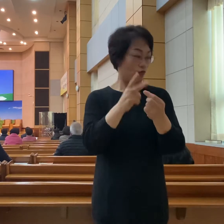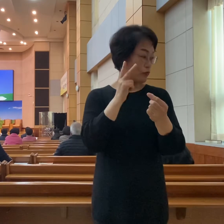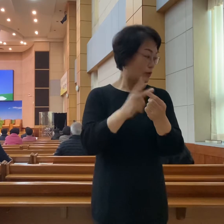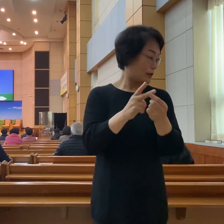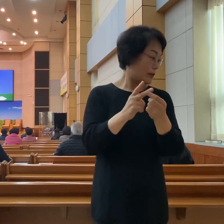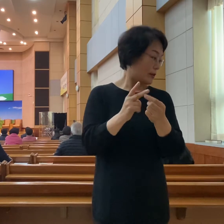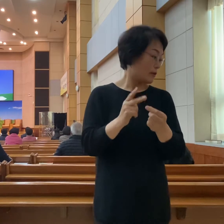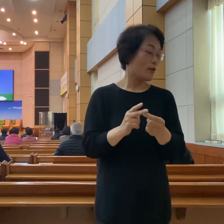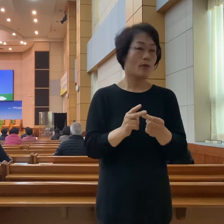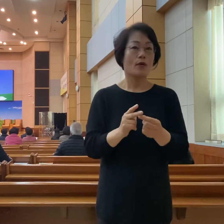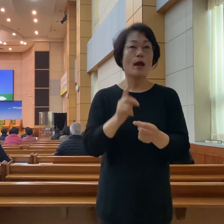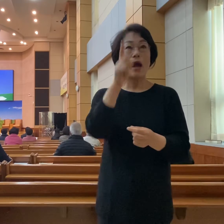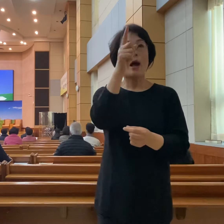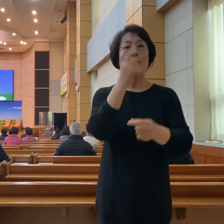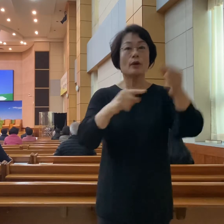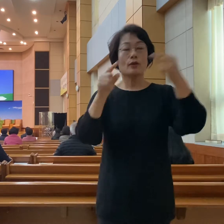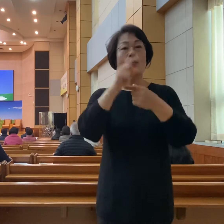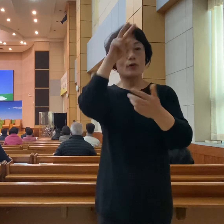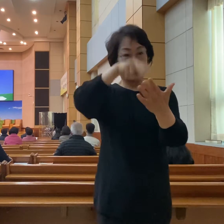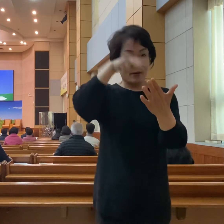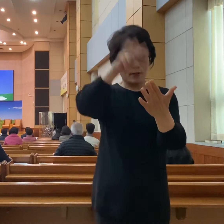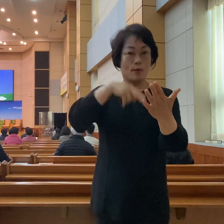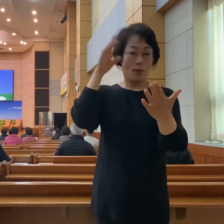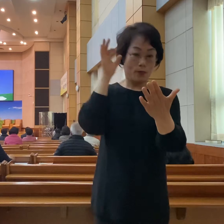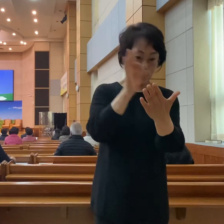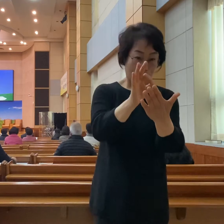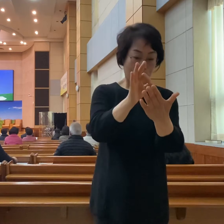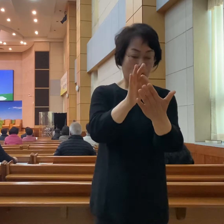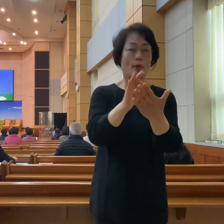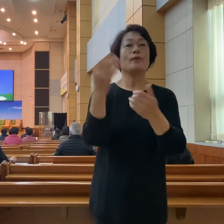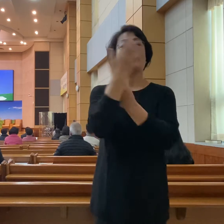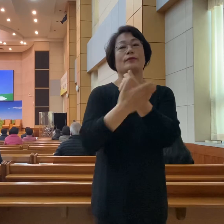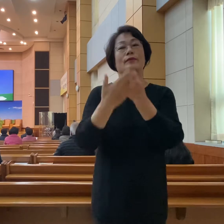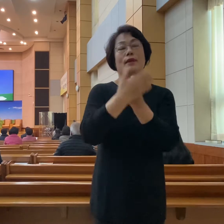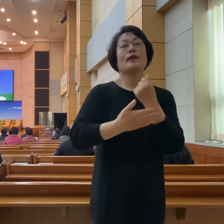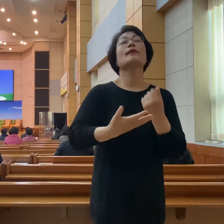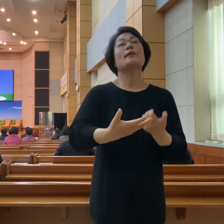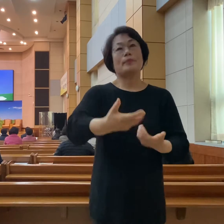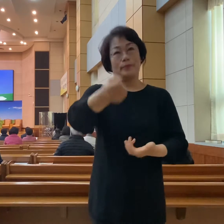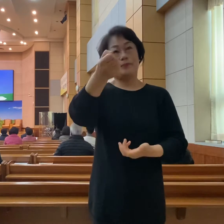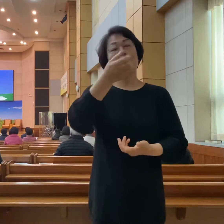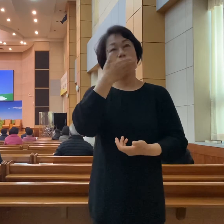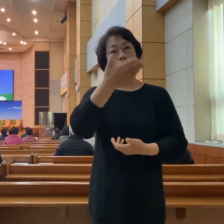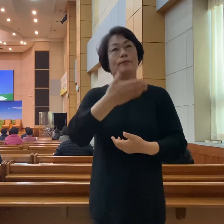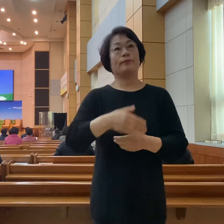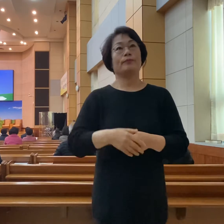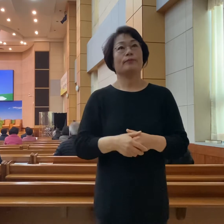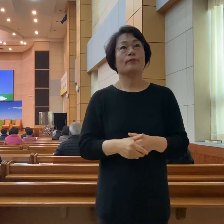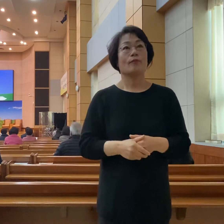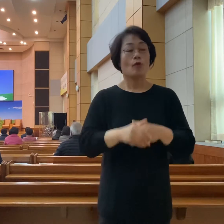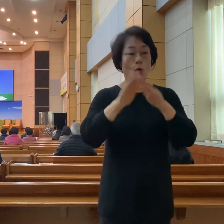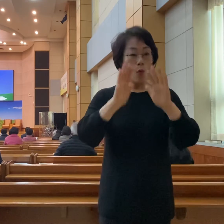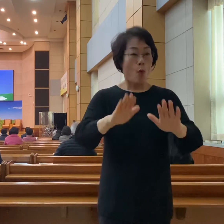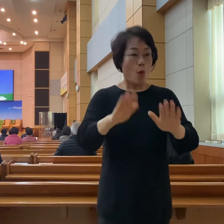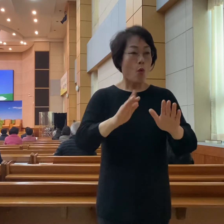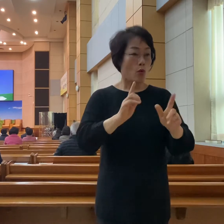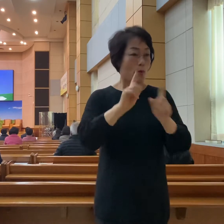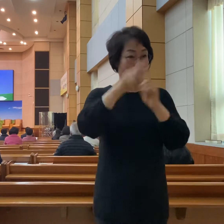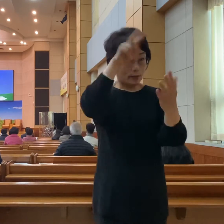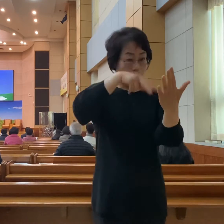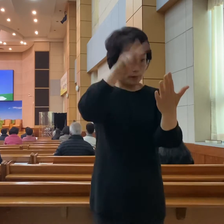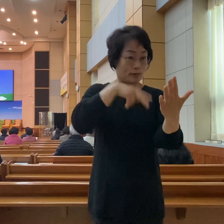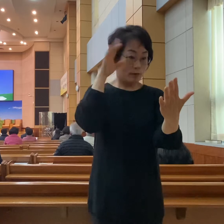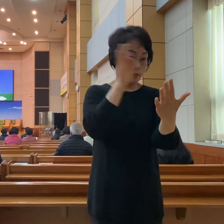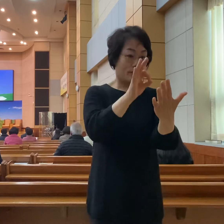번째로 이렇게 한 번 더 살펴보고 은혜를 받고자 합니다. 오늘의 말씀 읽어보게